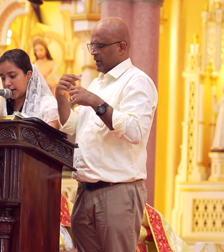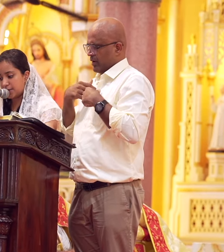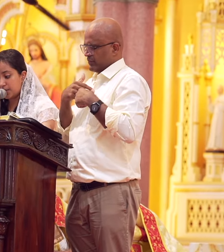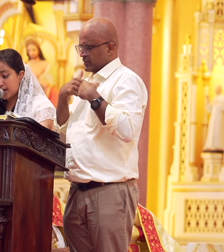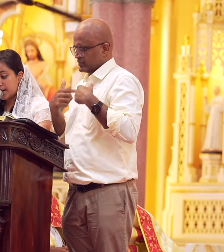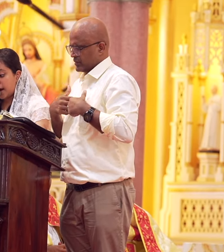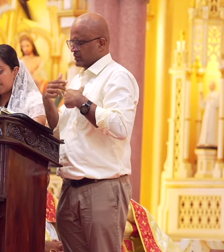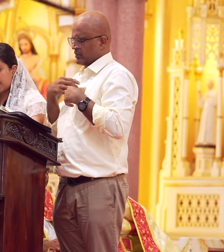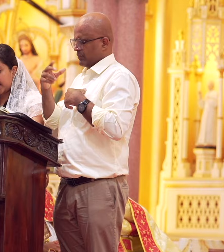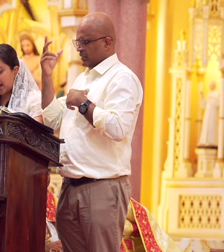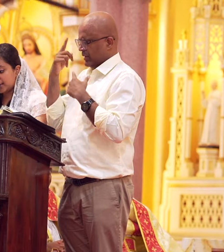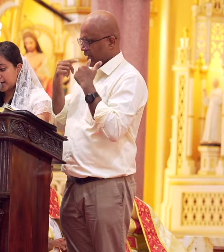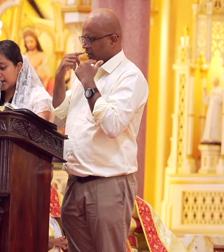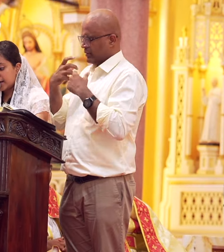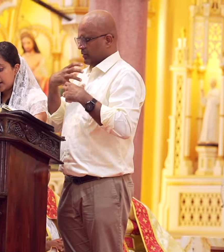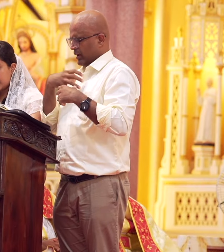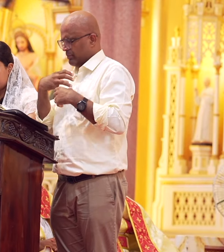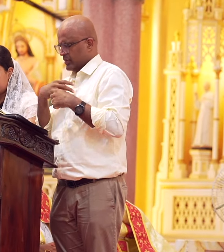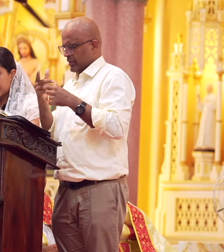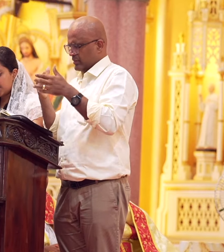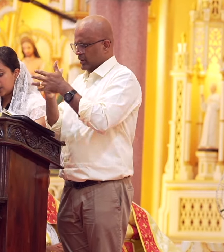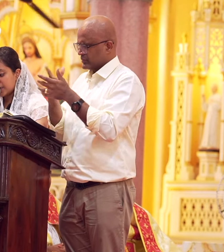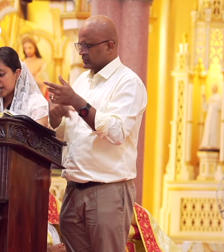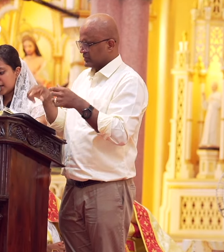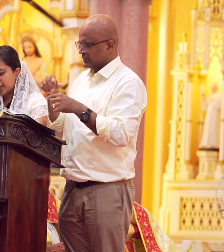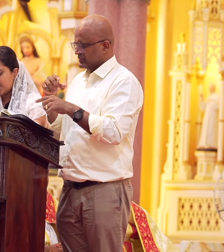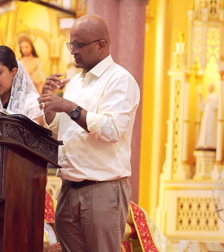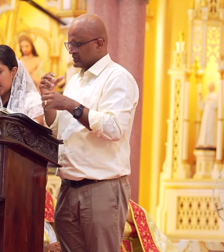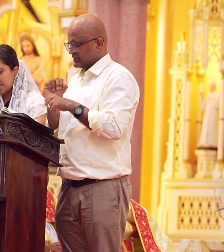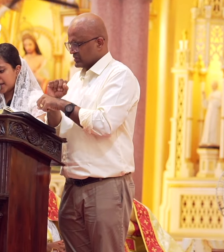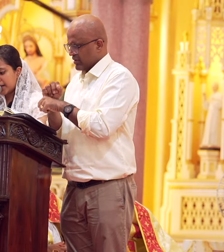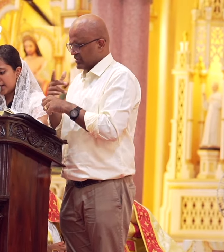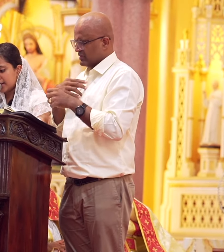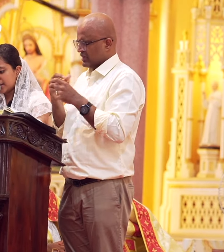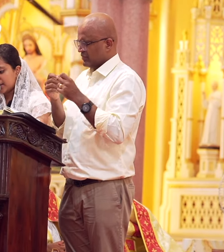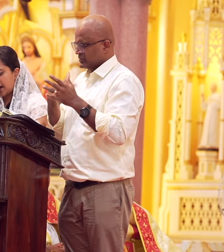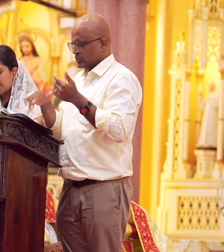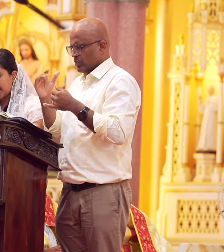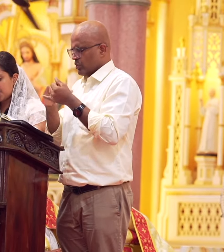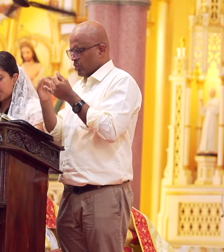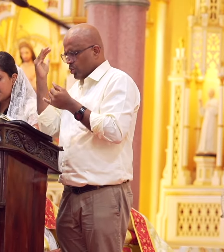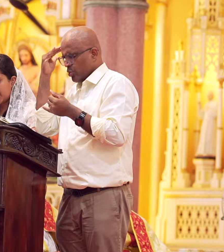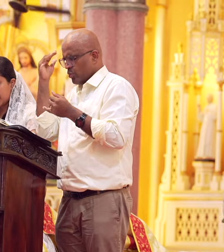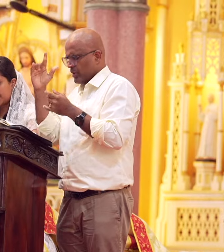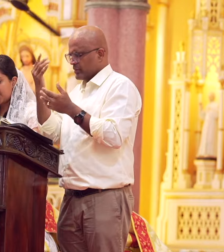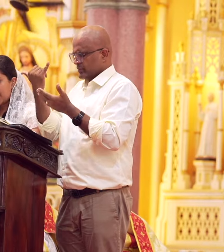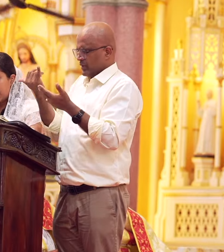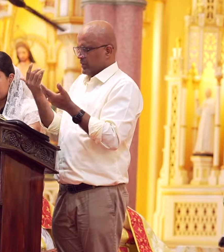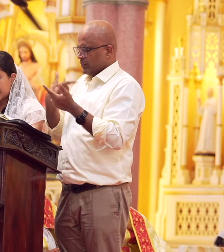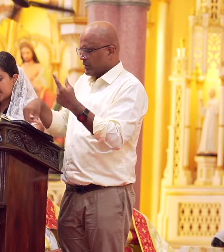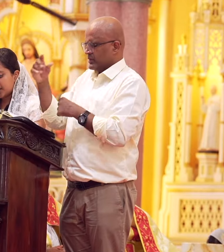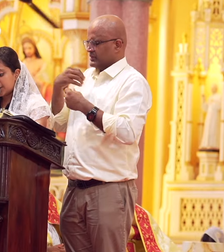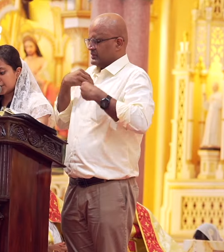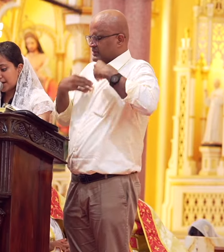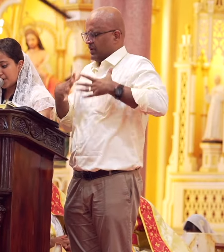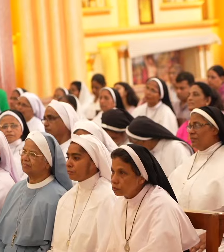ഞാൻ കേട്ടു. അവരുടെ യാതനകൾ ഞാൻ അറിയുന്നു. ഈജിപ്തുകാരുടെ കയ്യിൽ നിന്ന് അവരെ മോചിപ്പിക്കാൻ